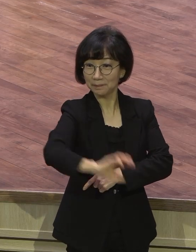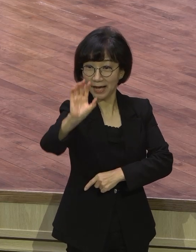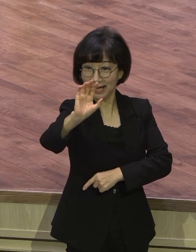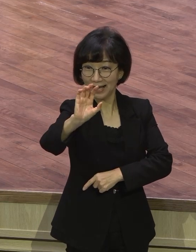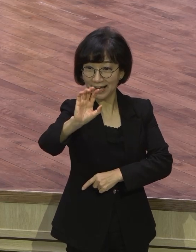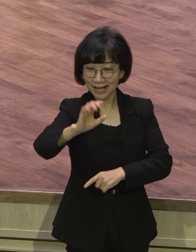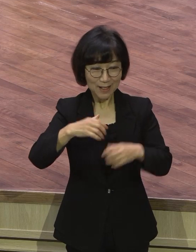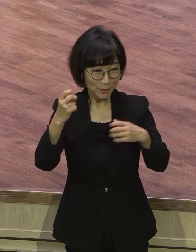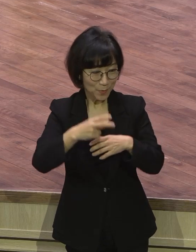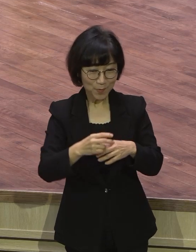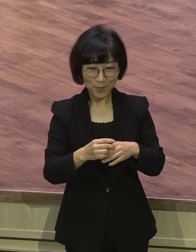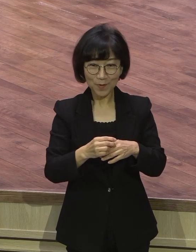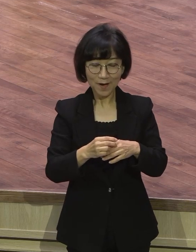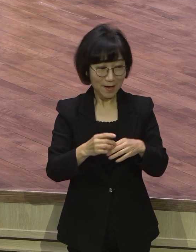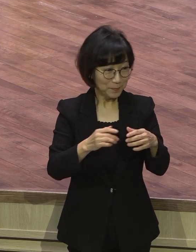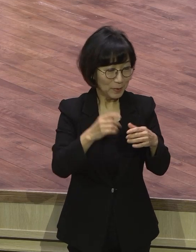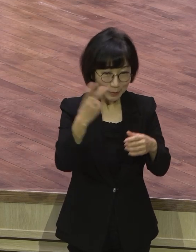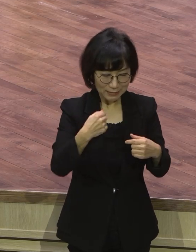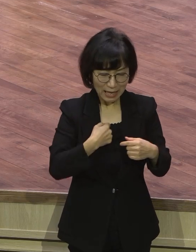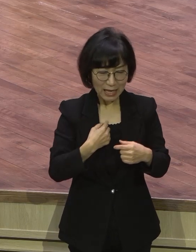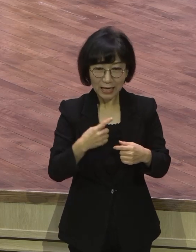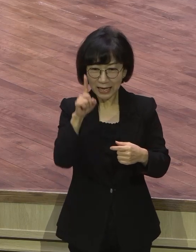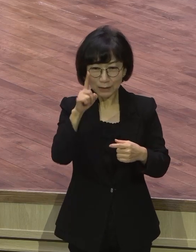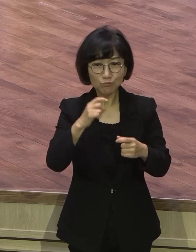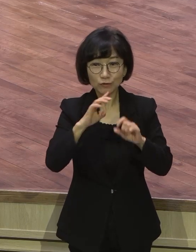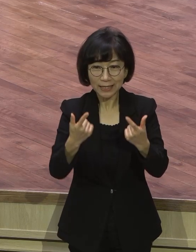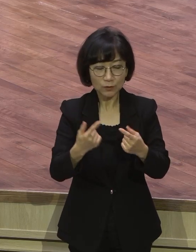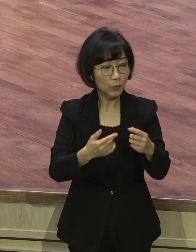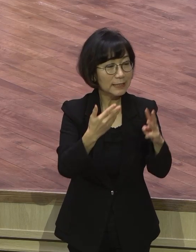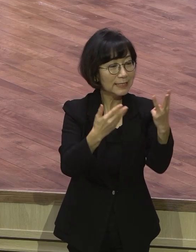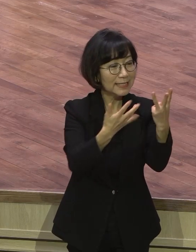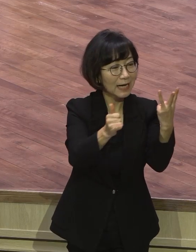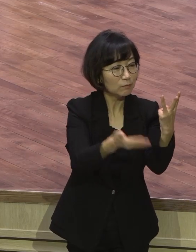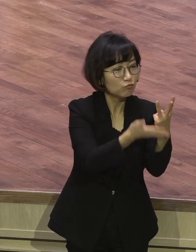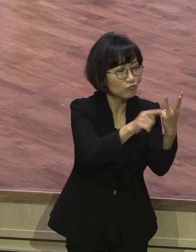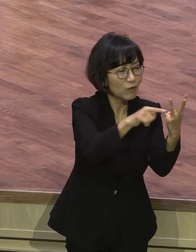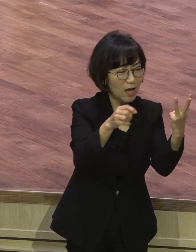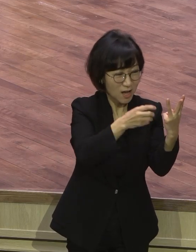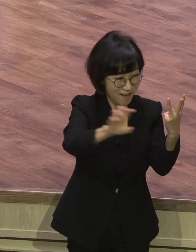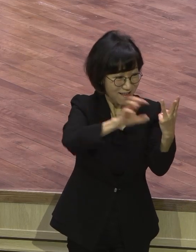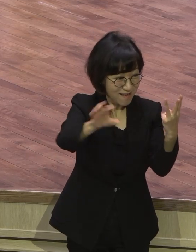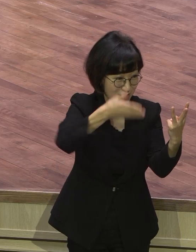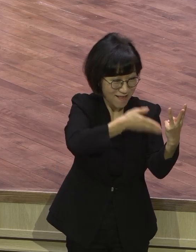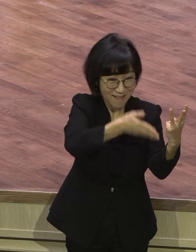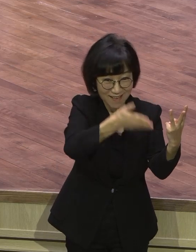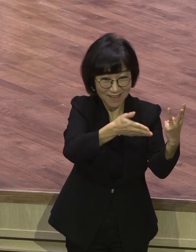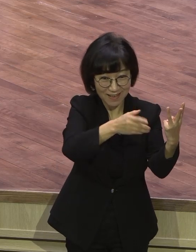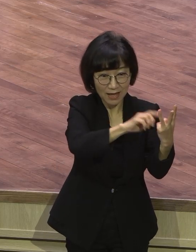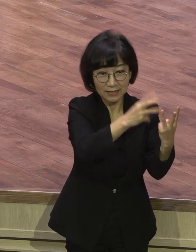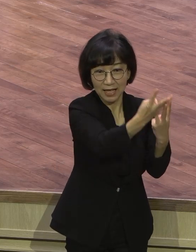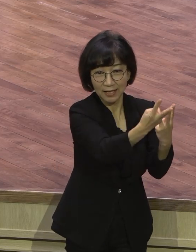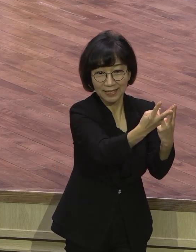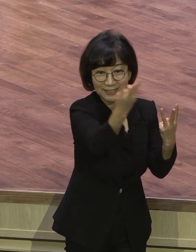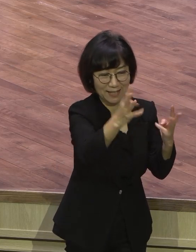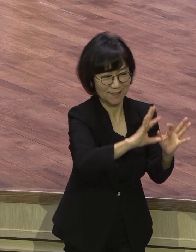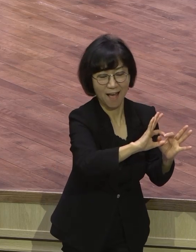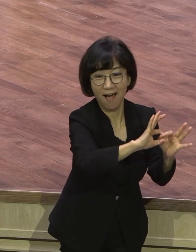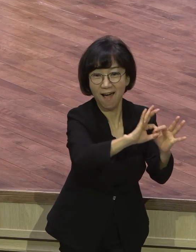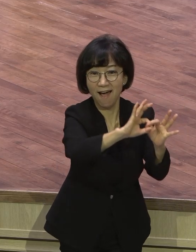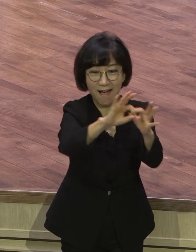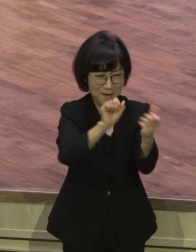응원 리레이를 계속해서 이어갈 또 다른 3명을 그렇게 지명하는 그러한